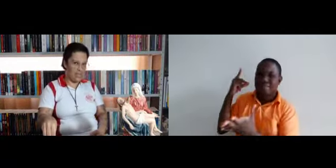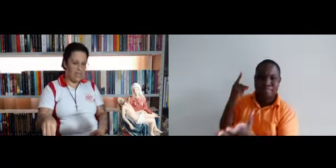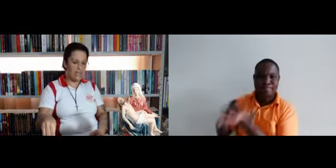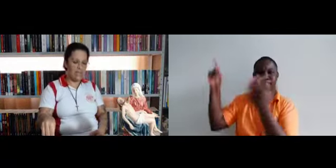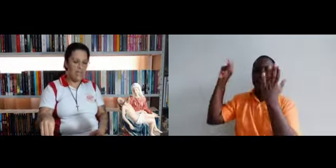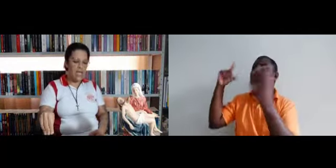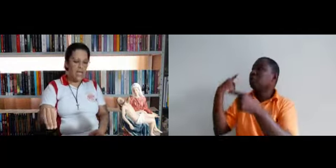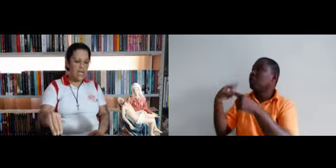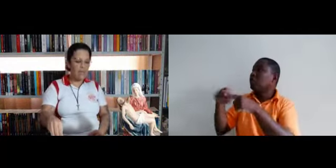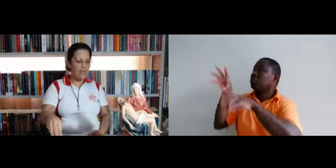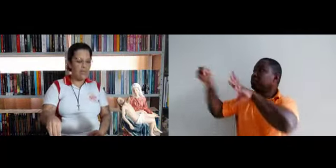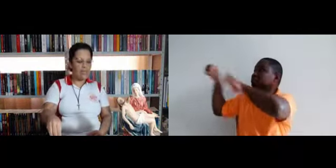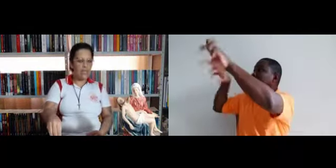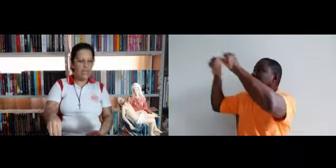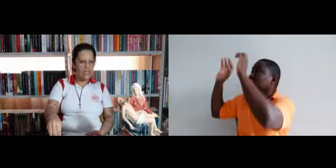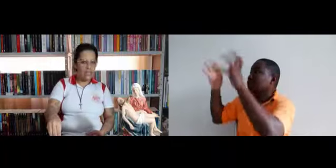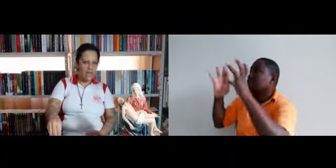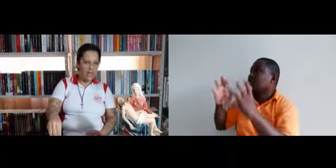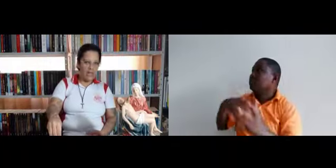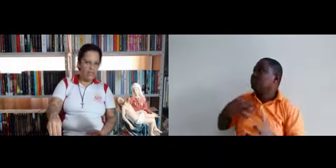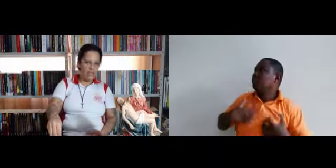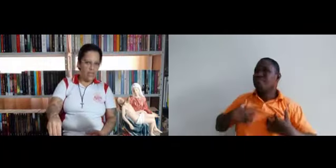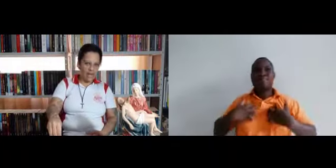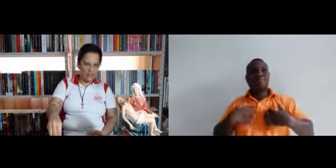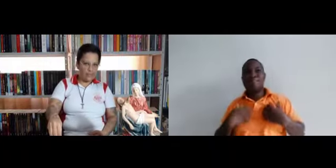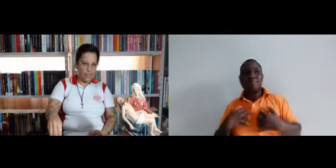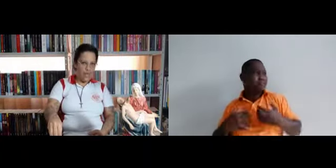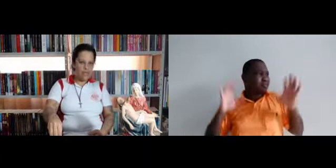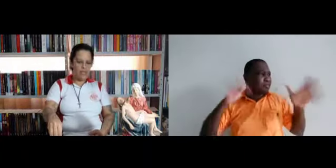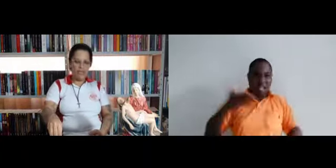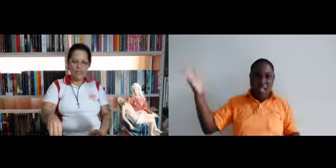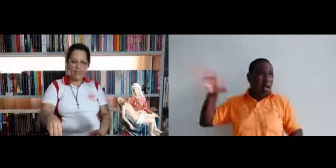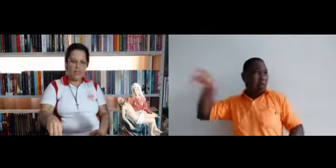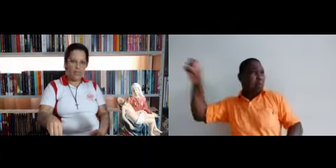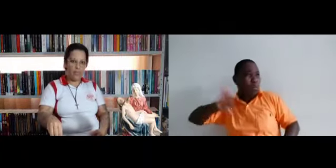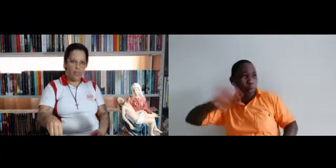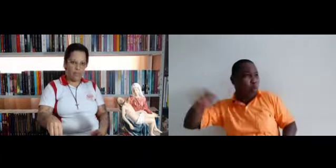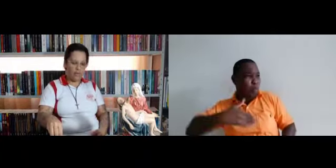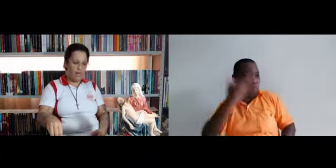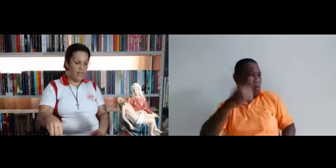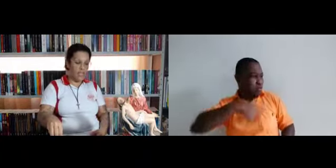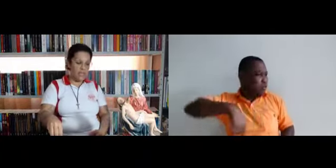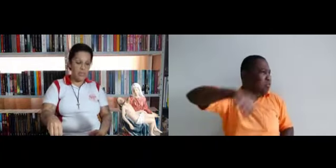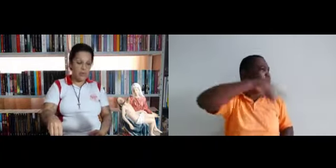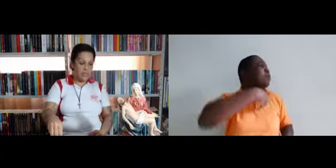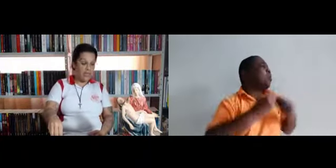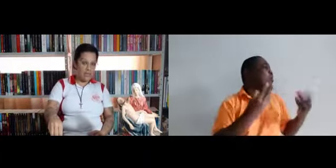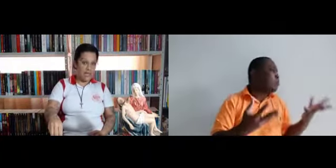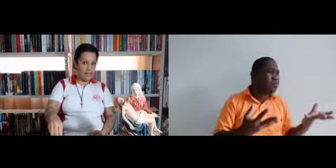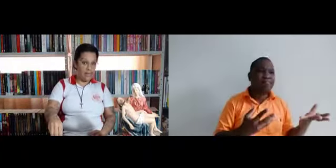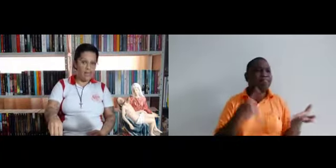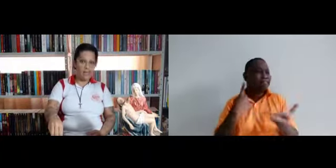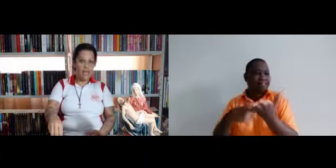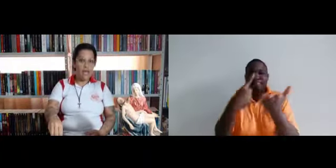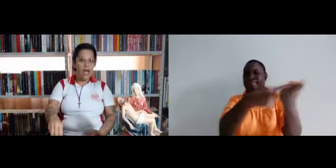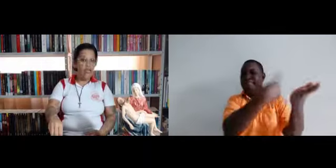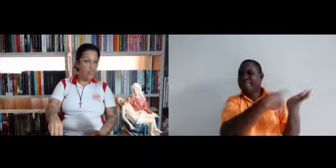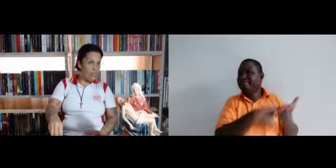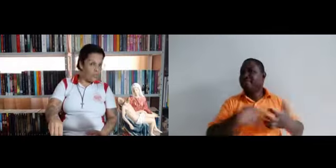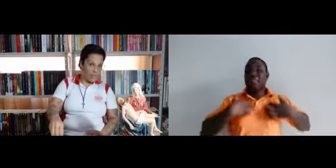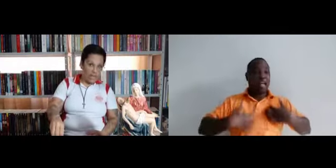províncias irredentas, e em 1915 a Itália muda de lado. Só que vocês vão ver posteriormente que essas províncias